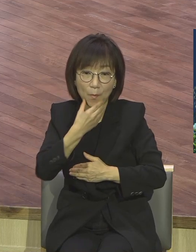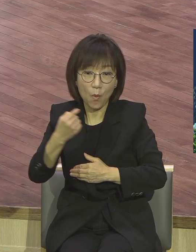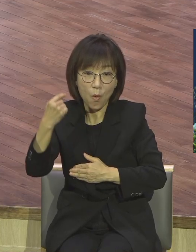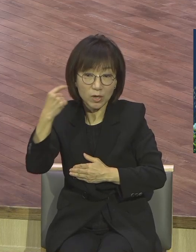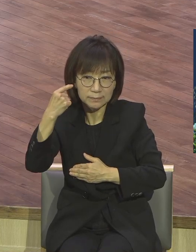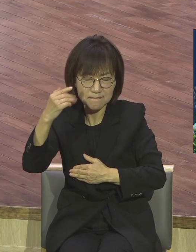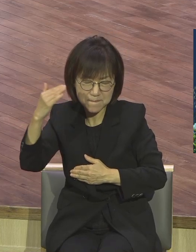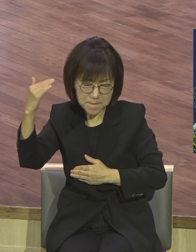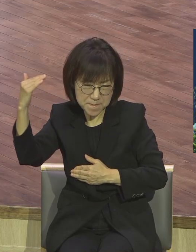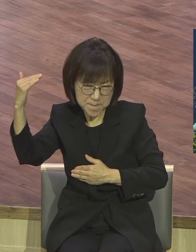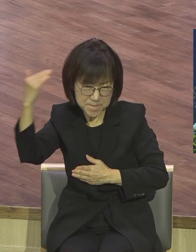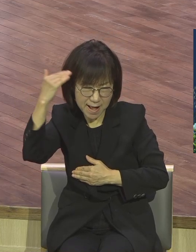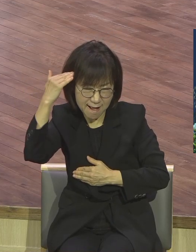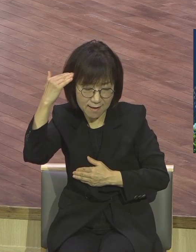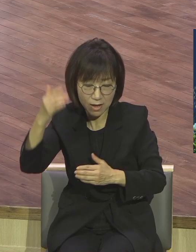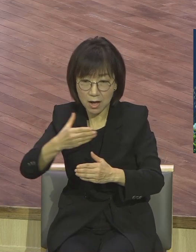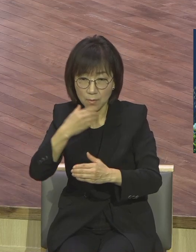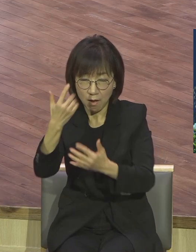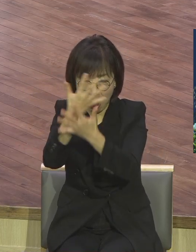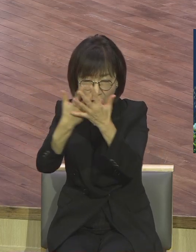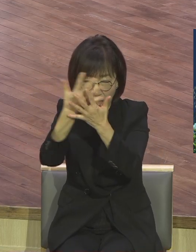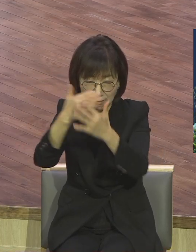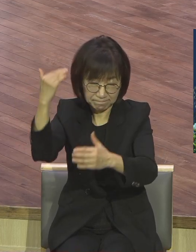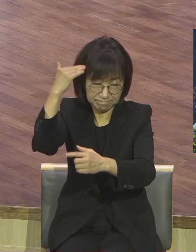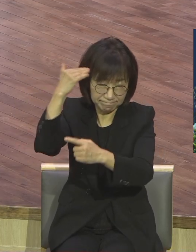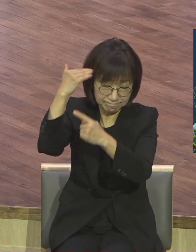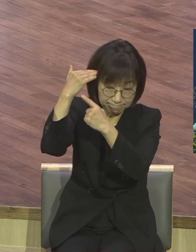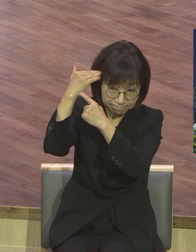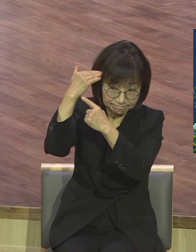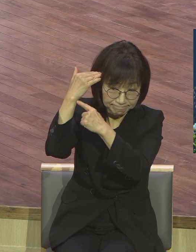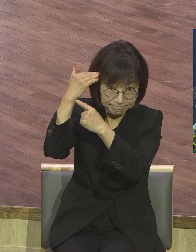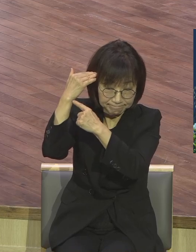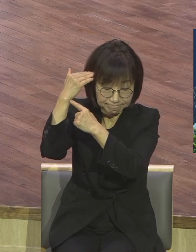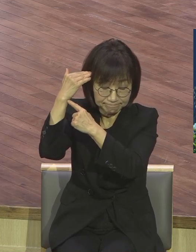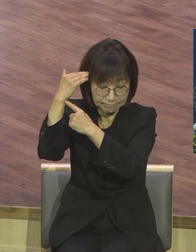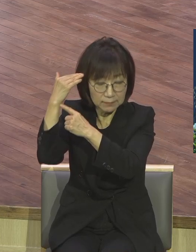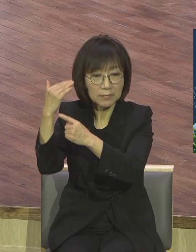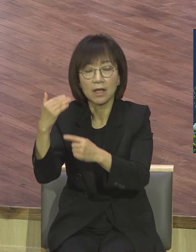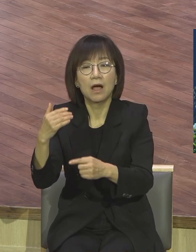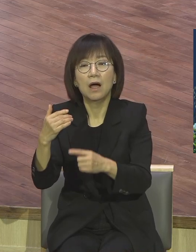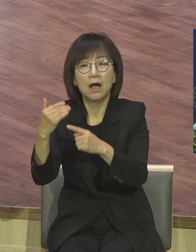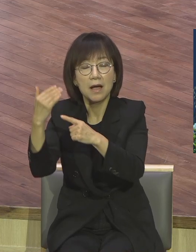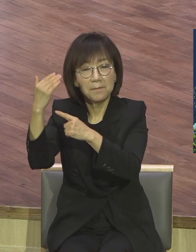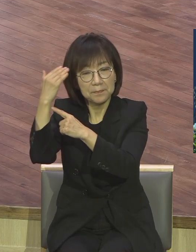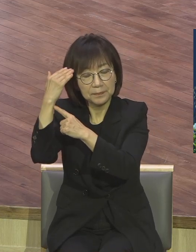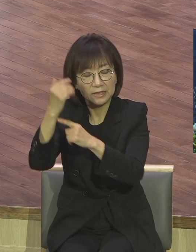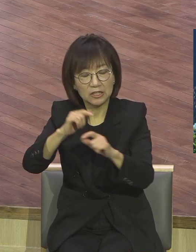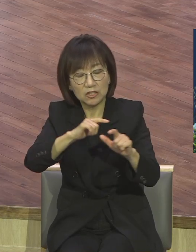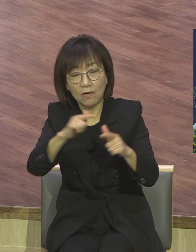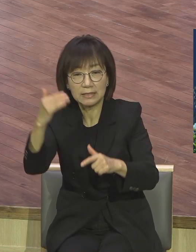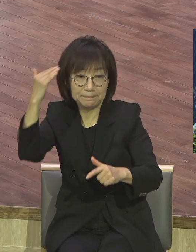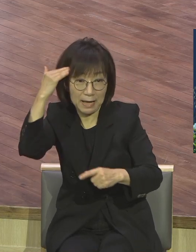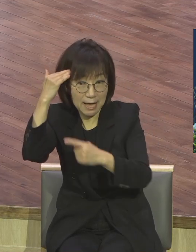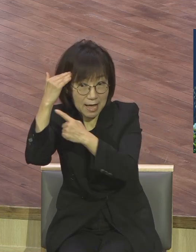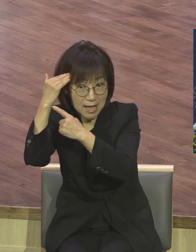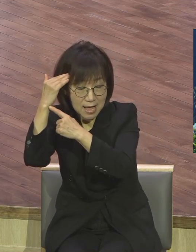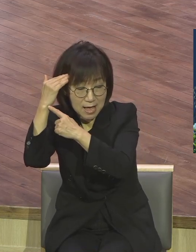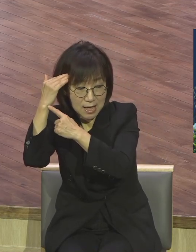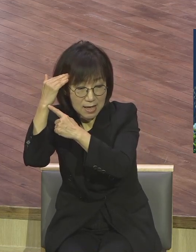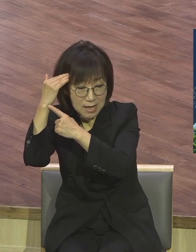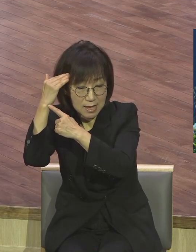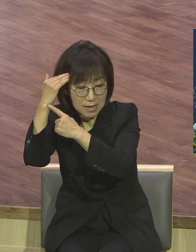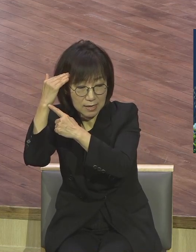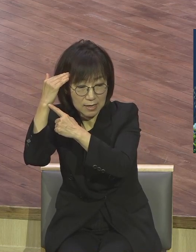흑암 세력들이 희석시키려고 하는 종교들이 3단체가 끊임없이 계속 희석시키는 이런 많은